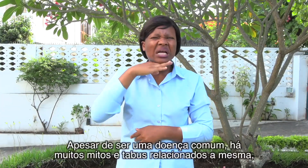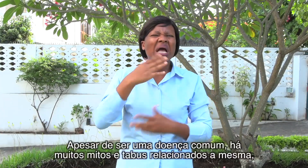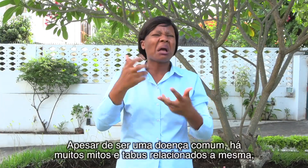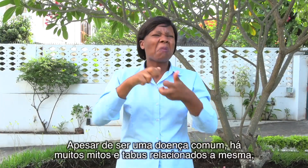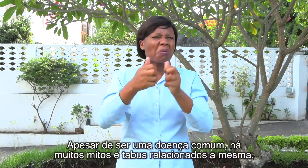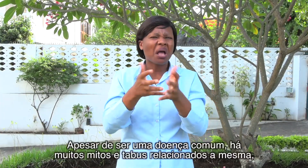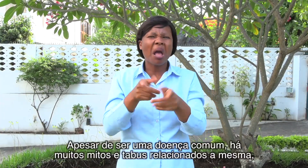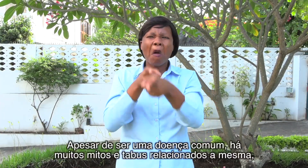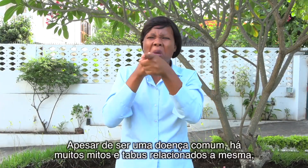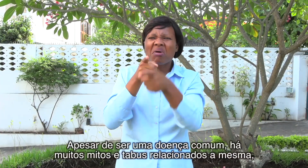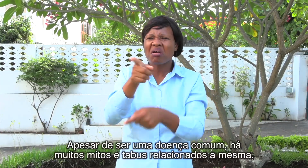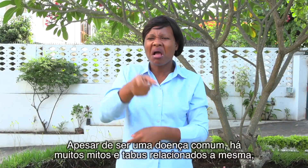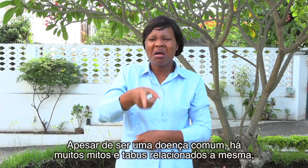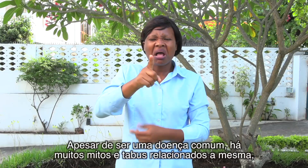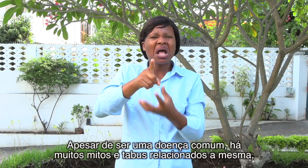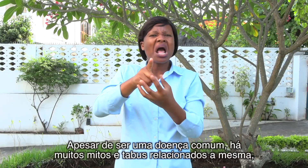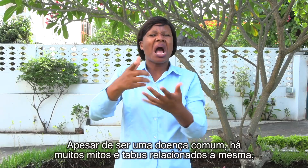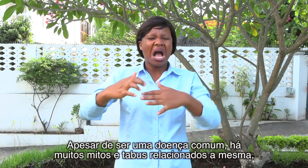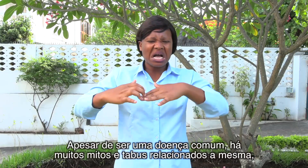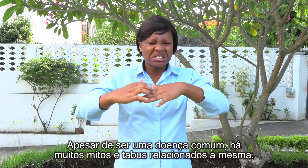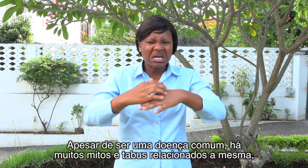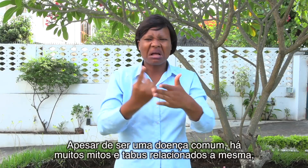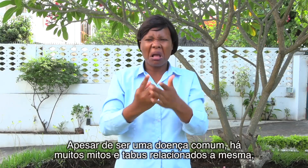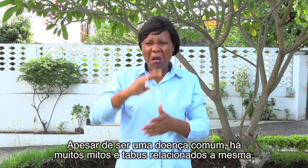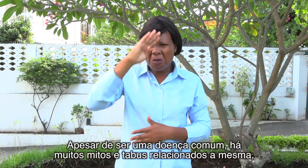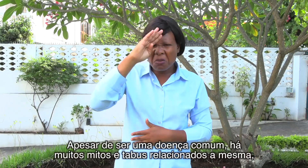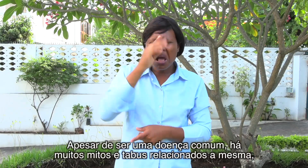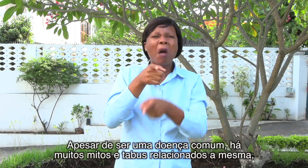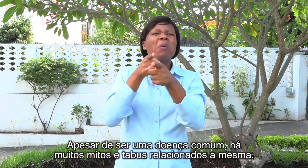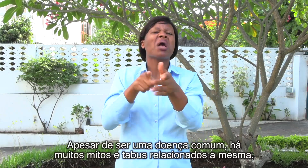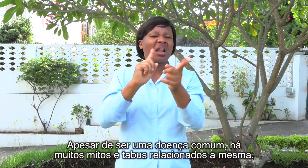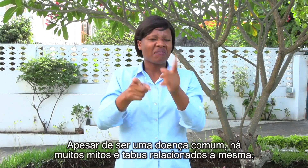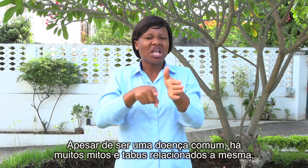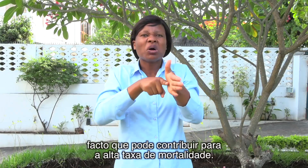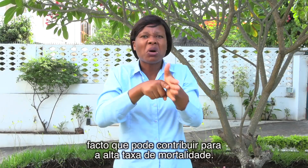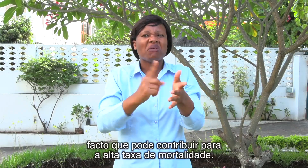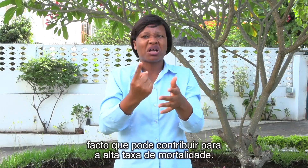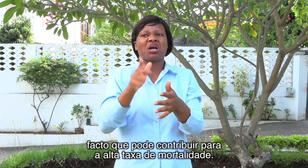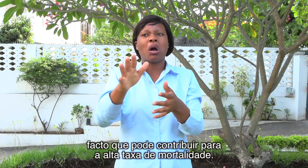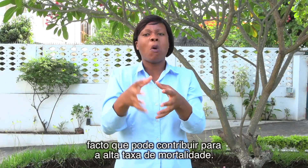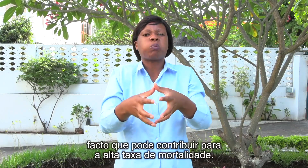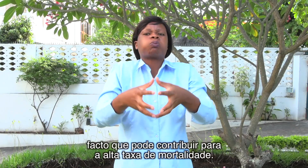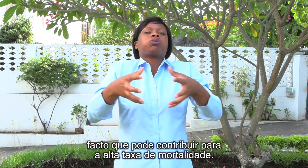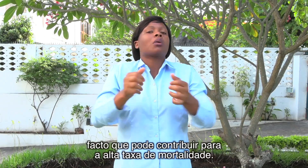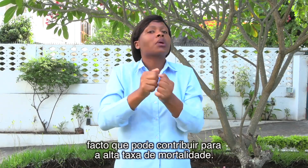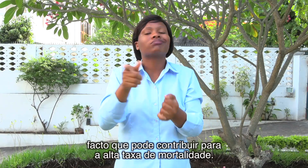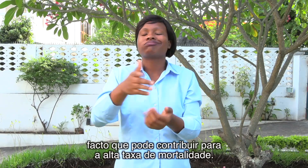Apesar de ser uma doença comum, há muitos mitos e tabus relacionados à mesma, fato que pode contribuir para a alta taxa